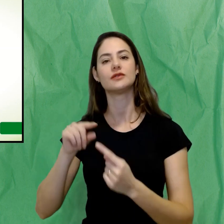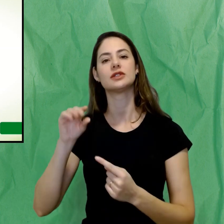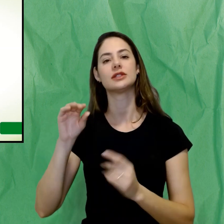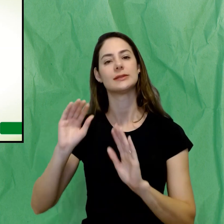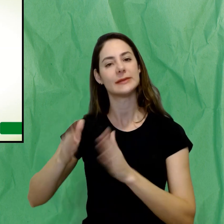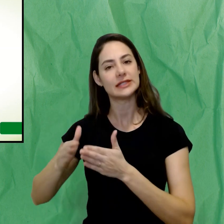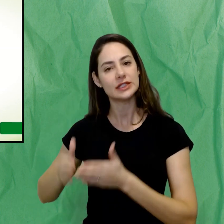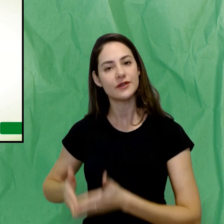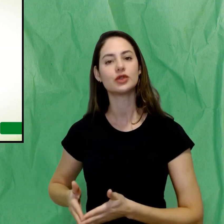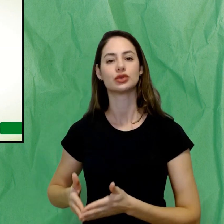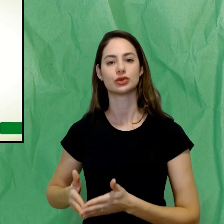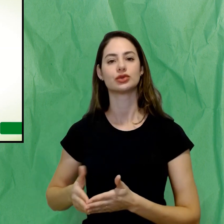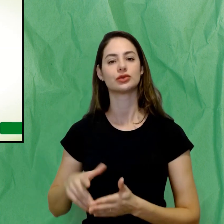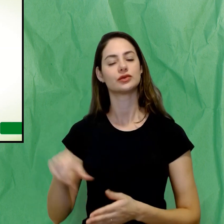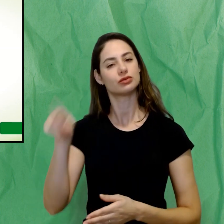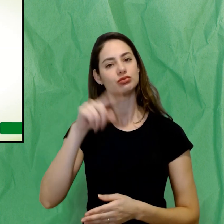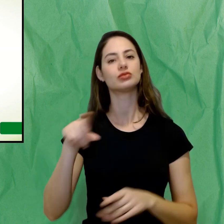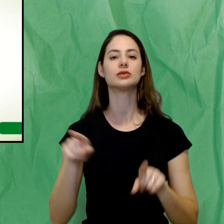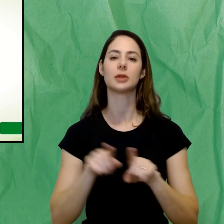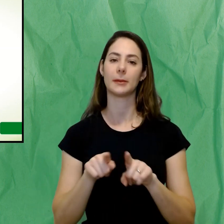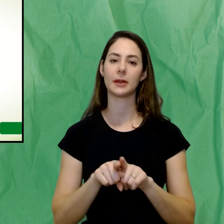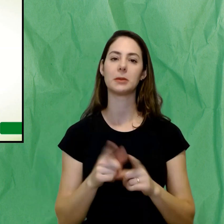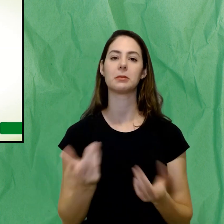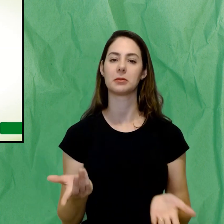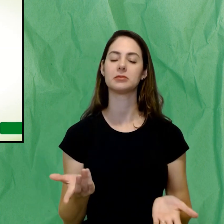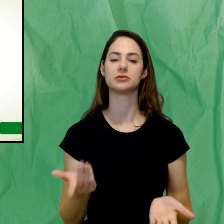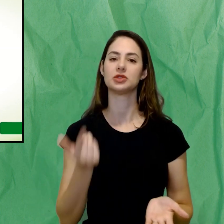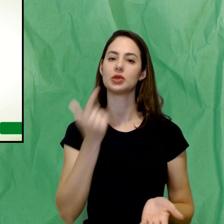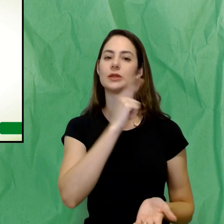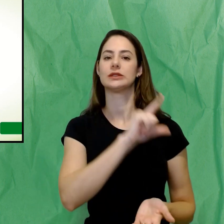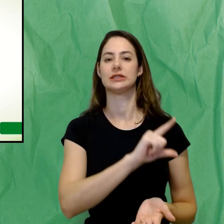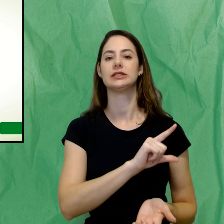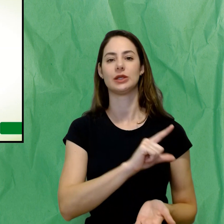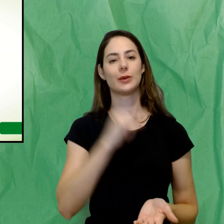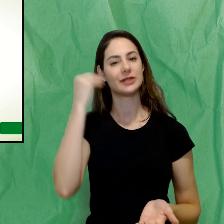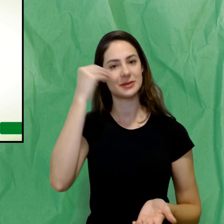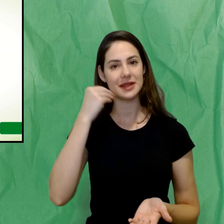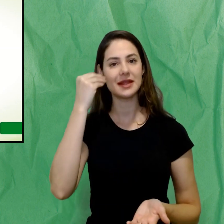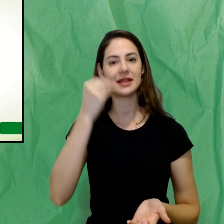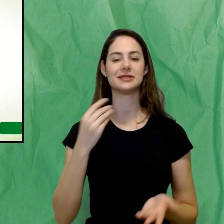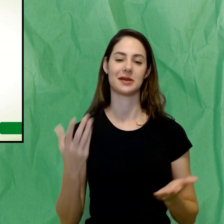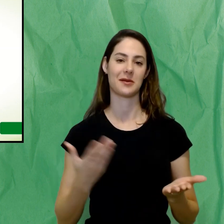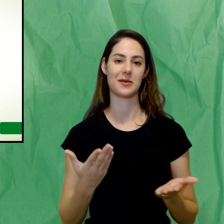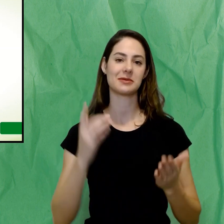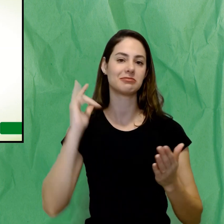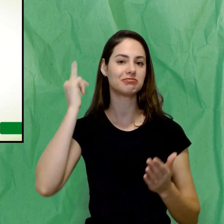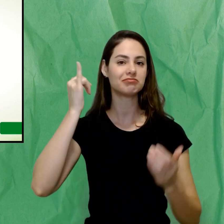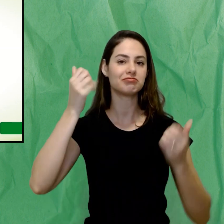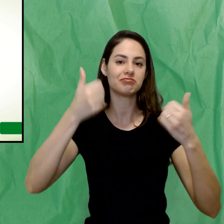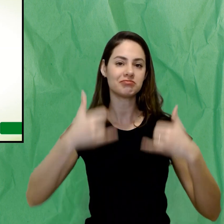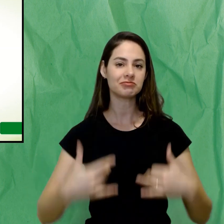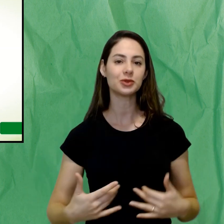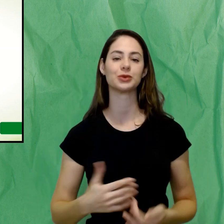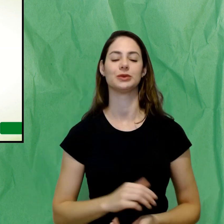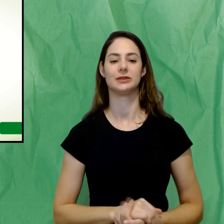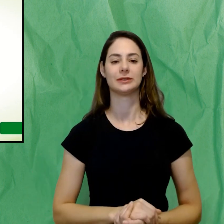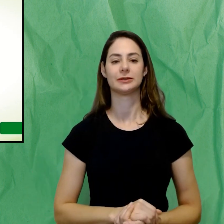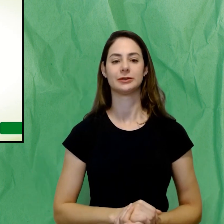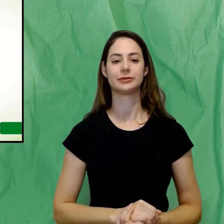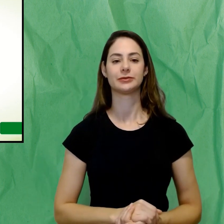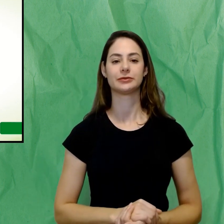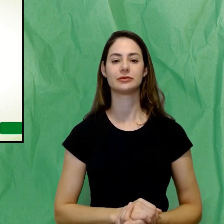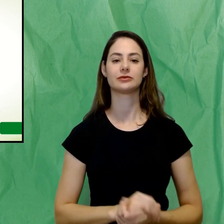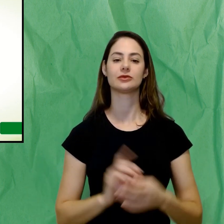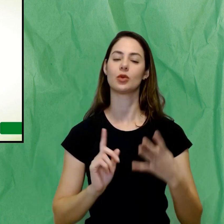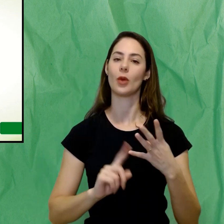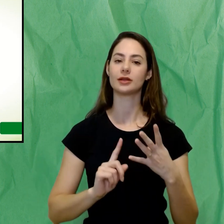coisas que você também conseguiu com essa experiência que você está relatando, tá?